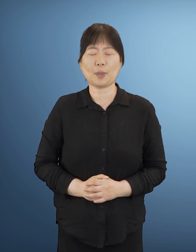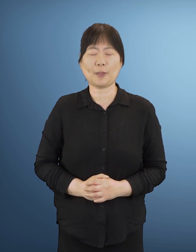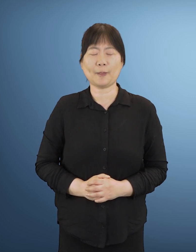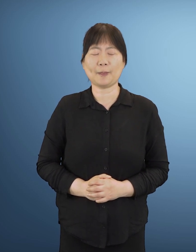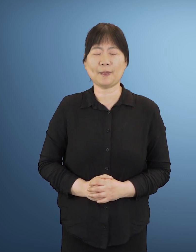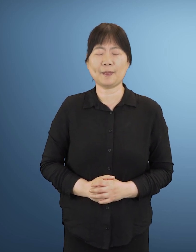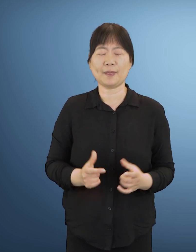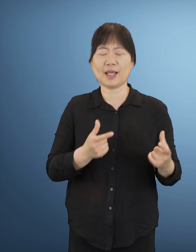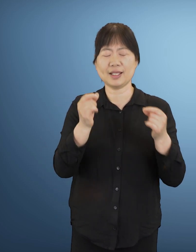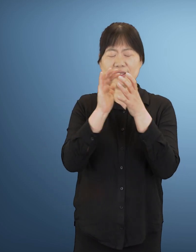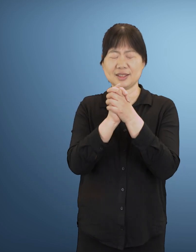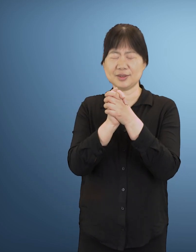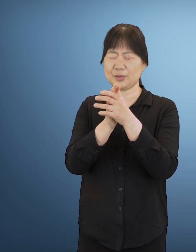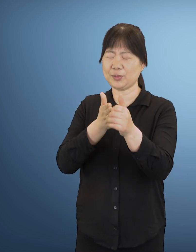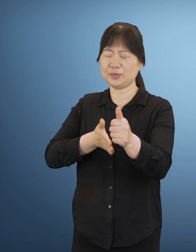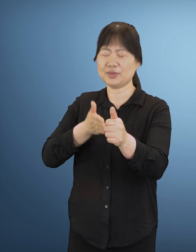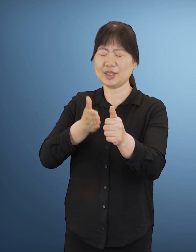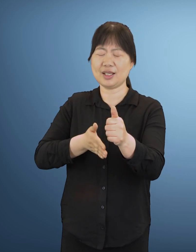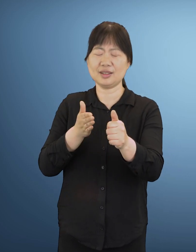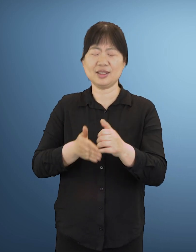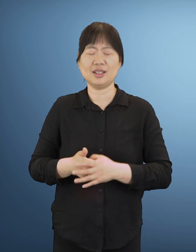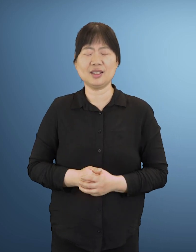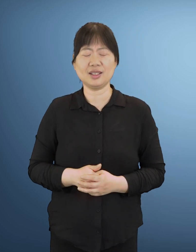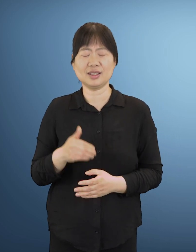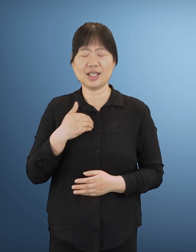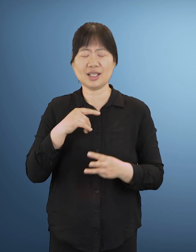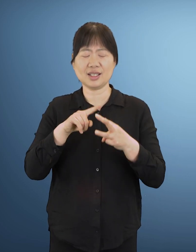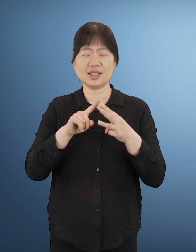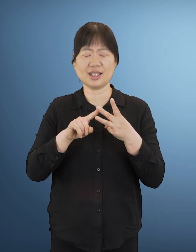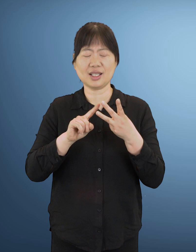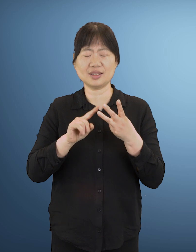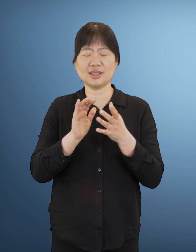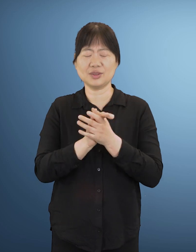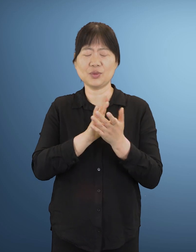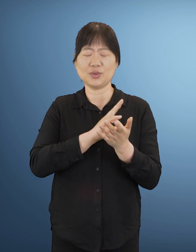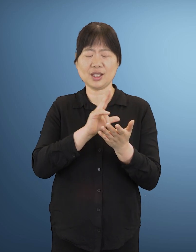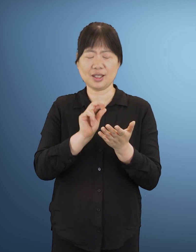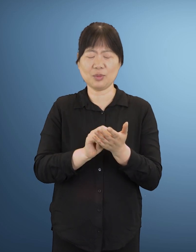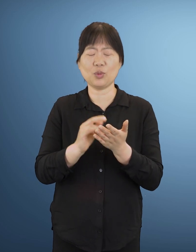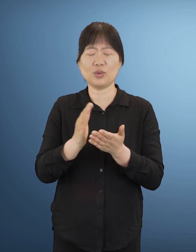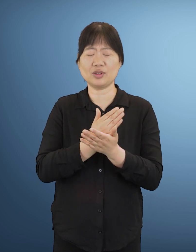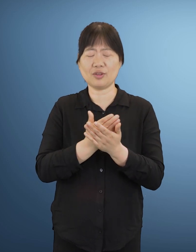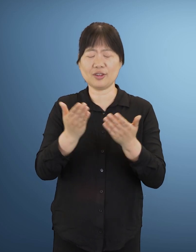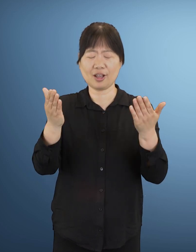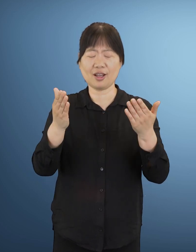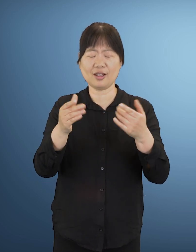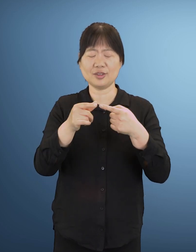예배합니다. 우리 한번 같이 기도합시다. 제가 세 가지 기도 제목을 나누겠습니다.